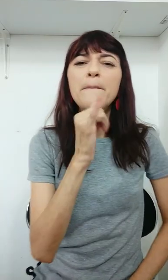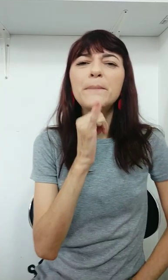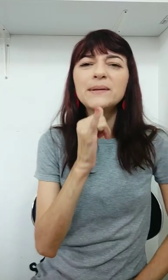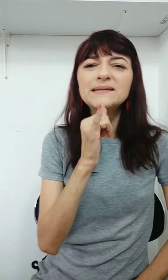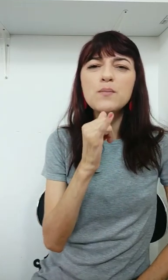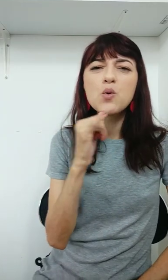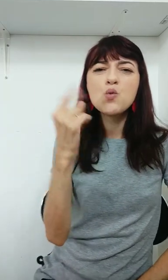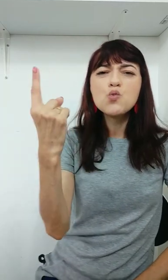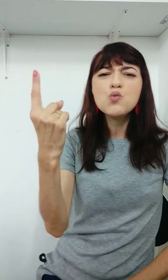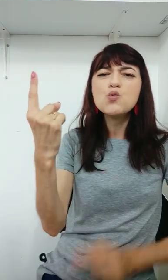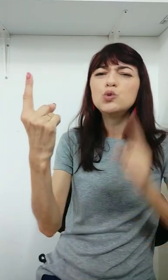Por exemplo,